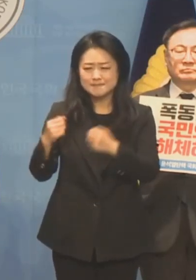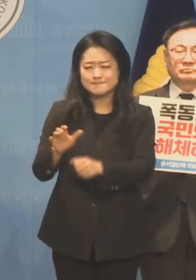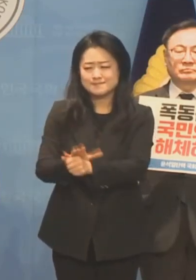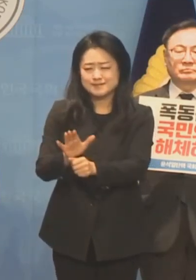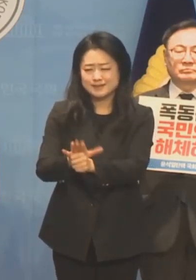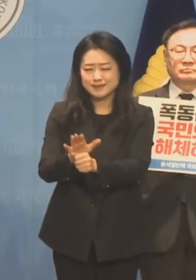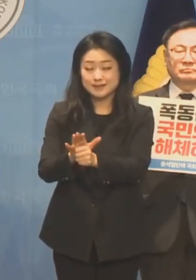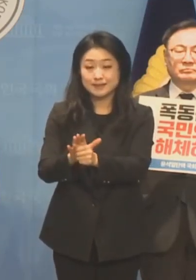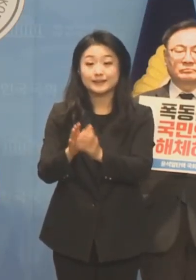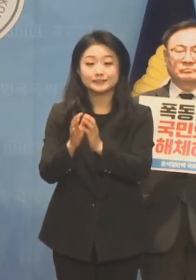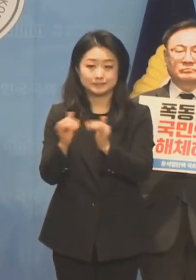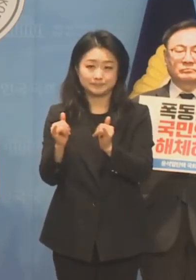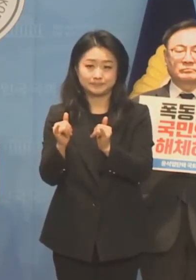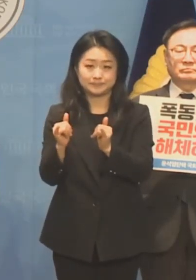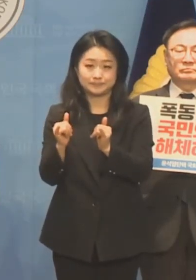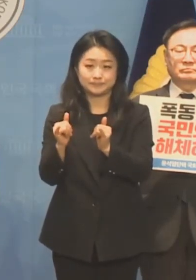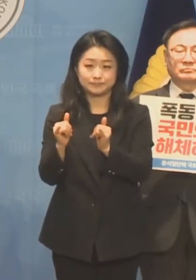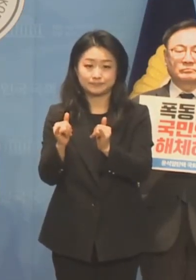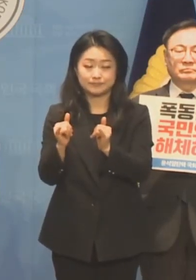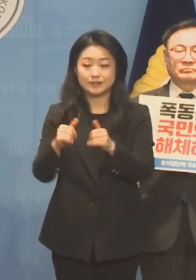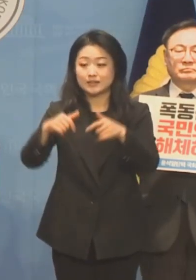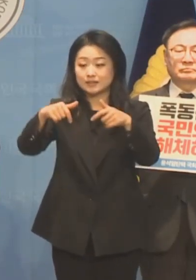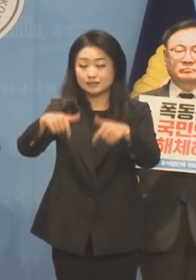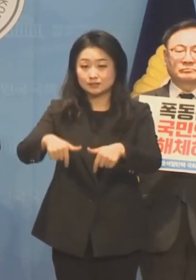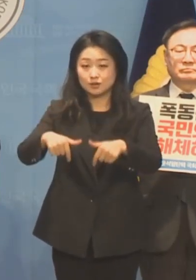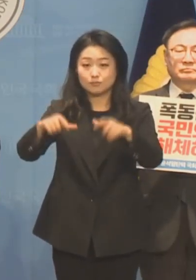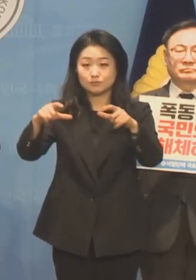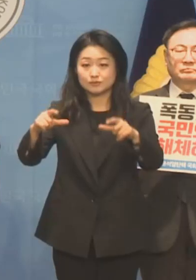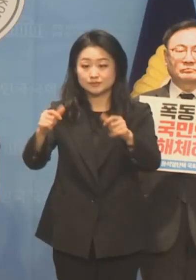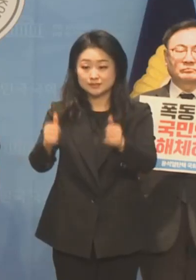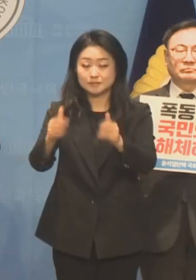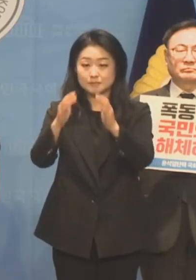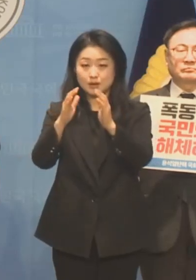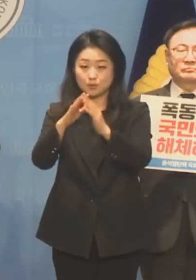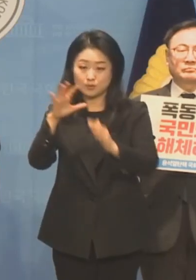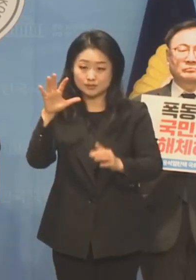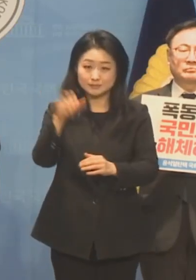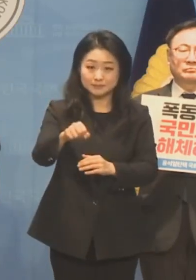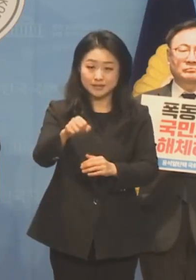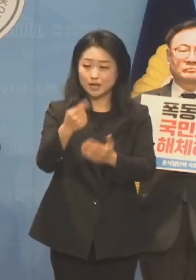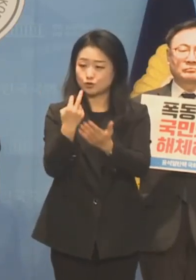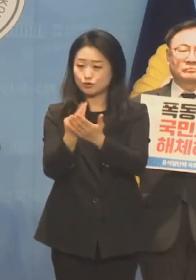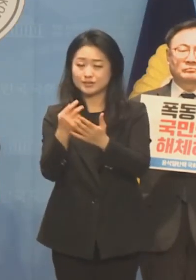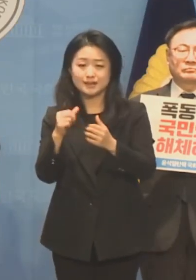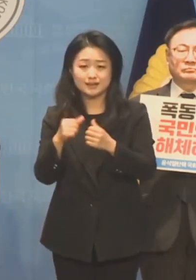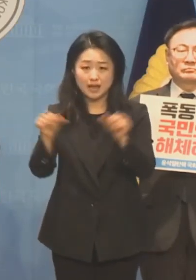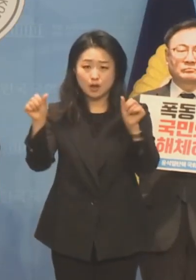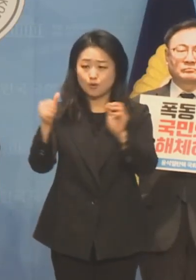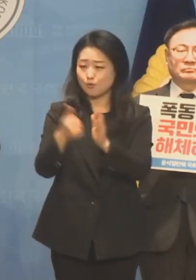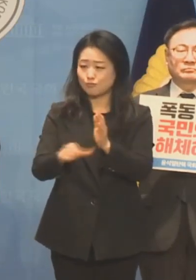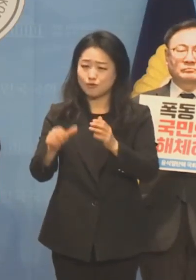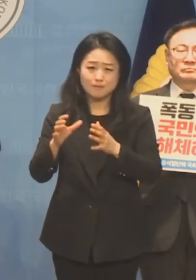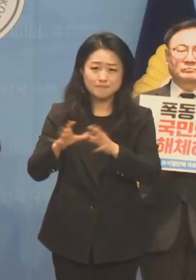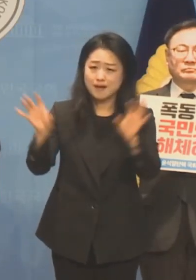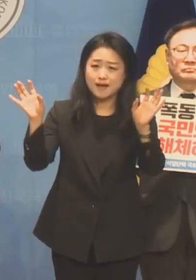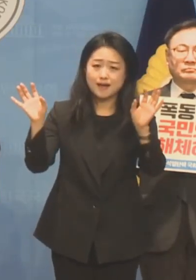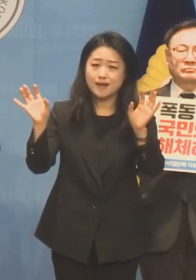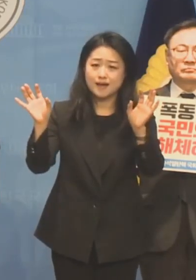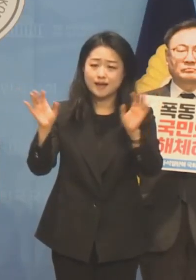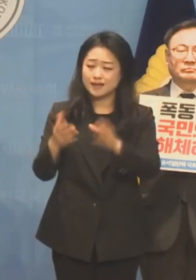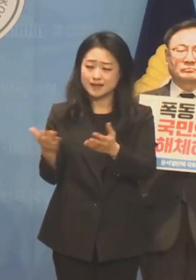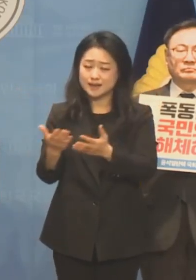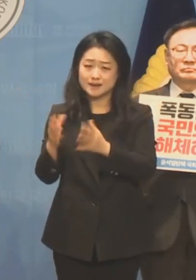격려한 나머지 이들은 서부지원을 침탈해서 유리창을 깨고 기물을 부시고